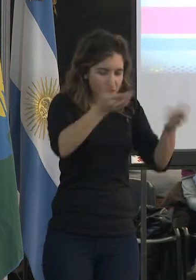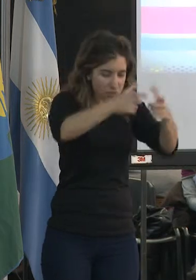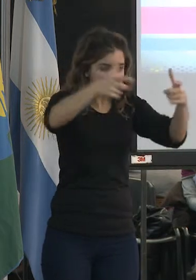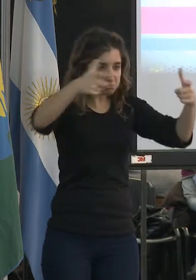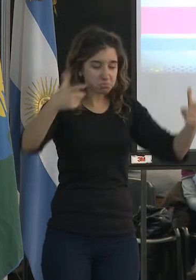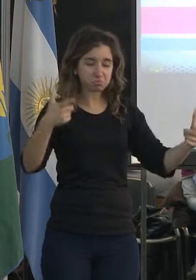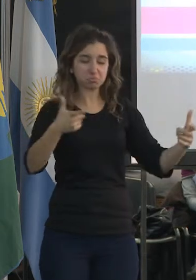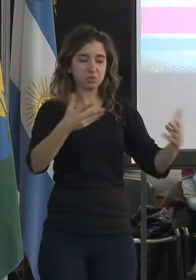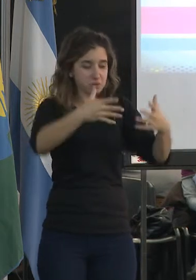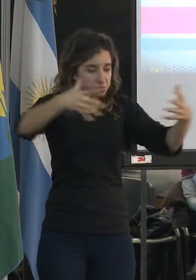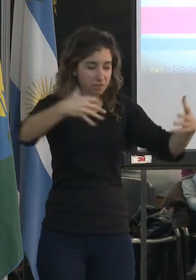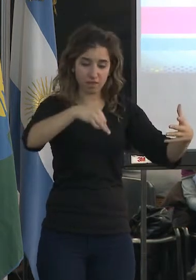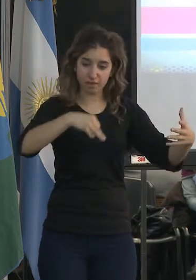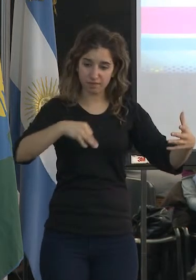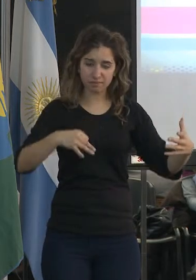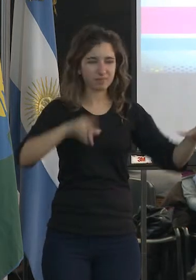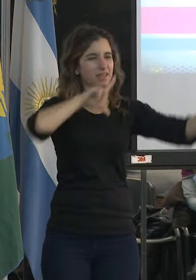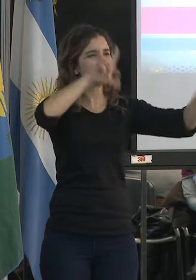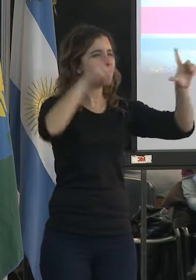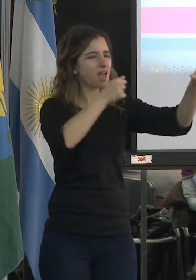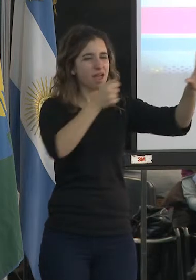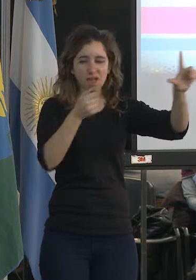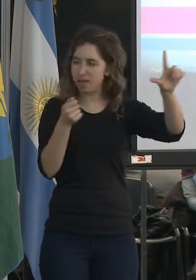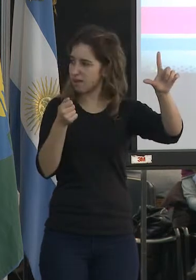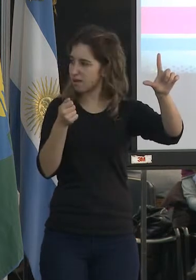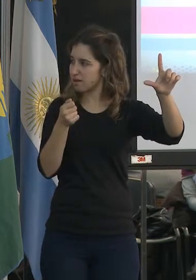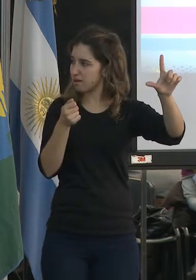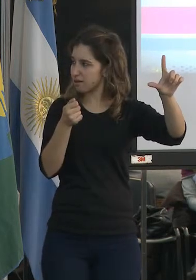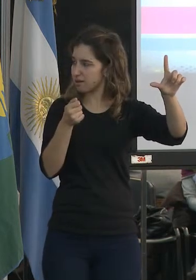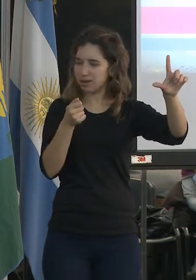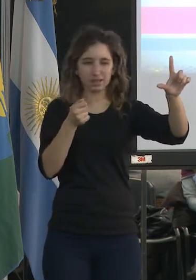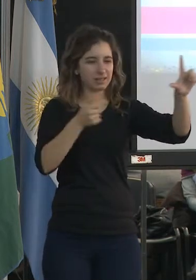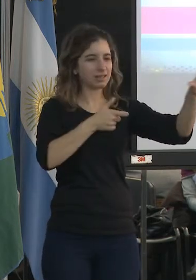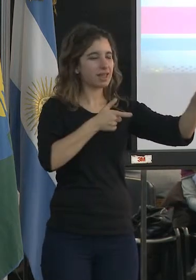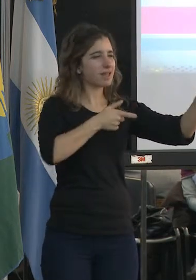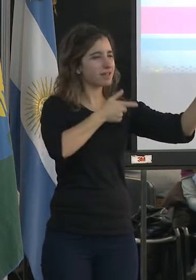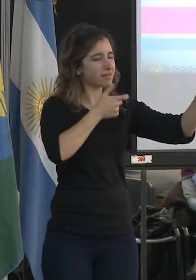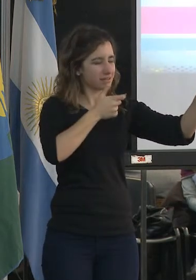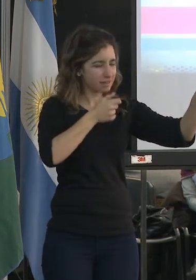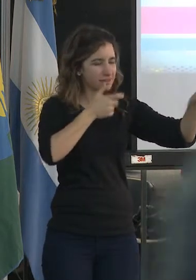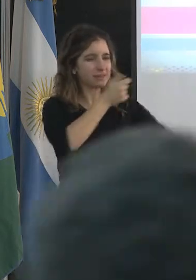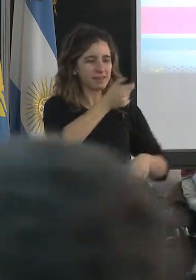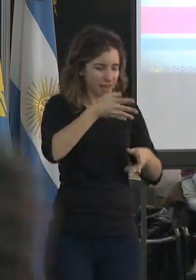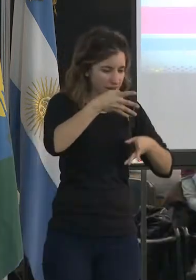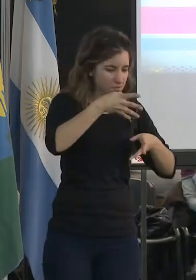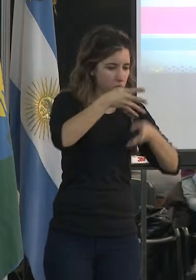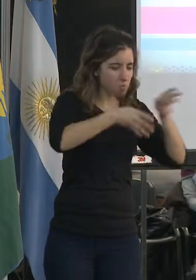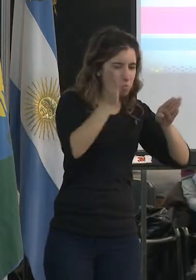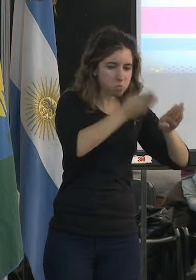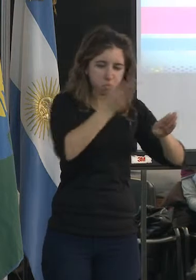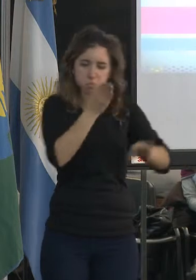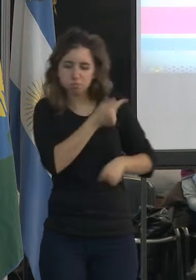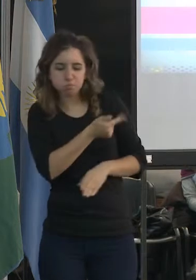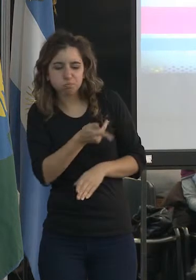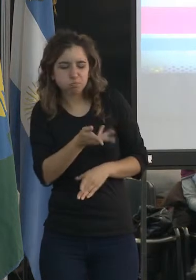¿Cuántos canales de televisión, cuántas productoras hay en la Argentina en realidad que la podemos encuadrar en el